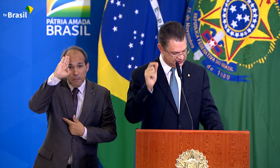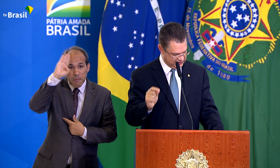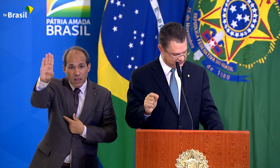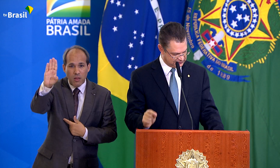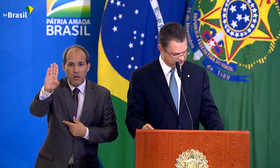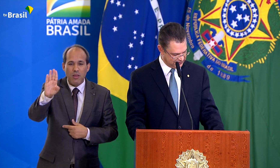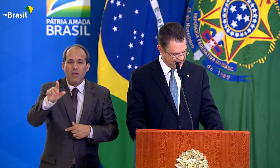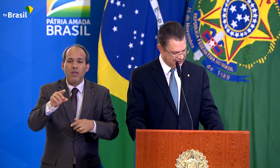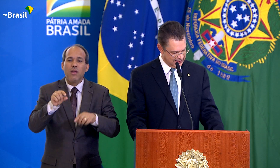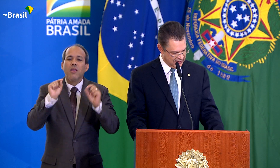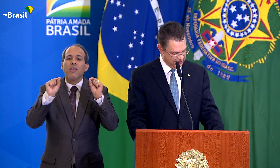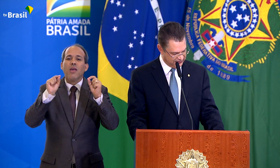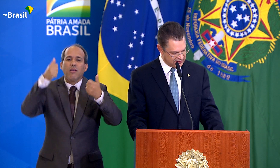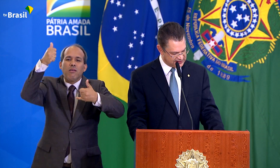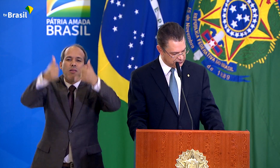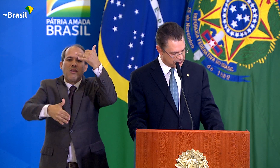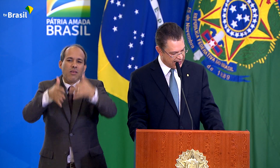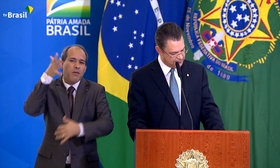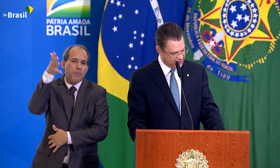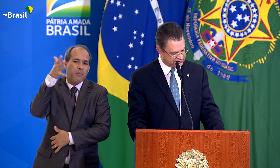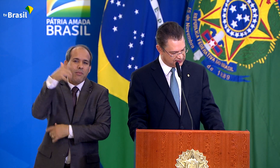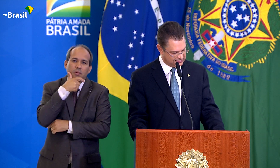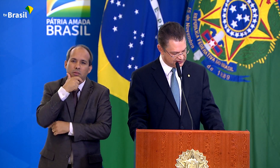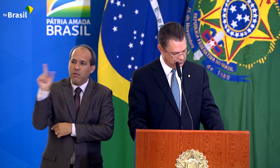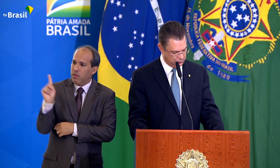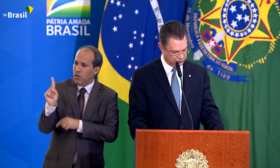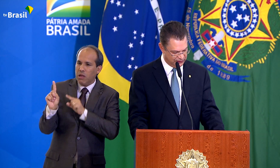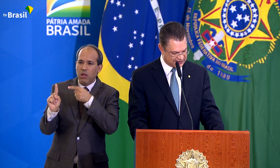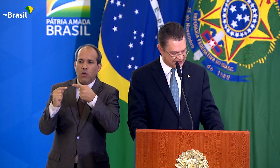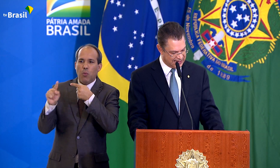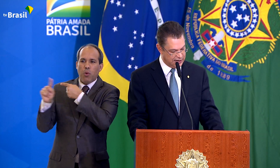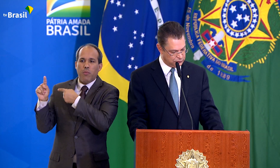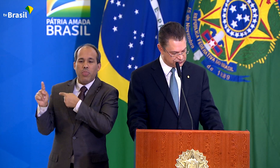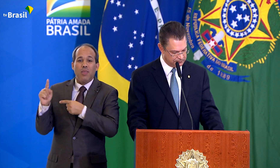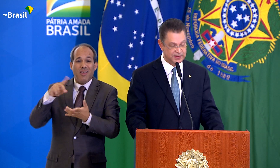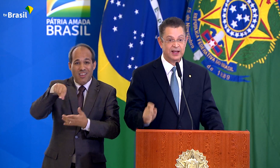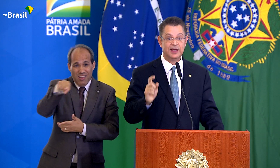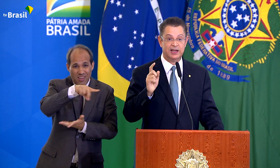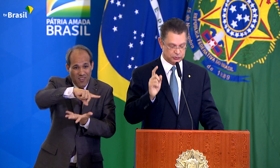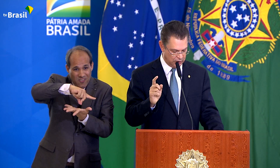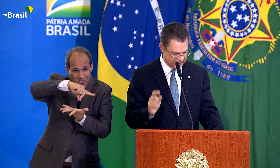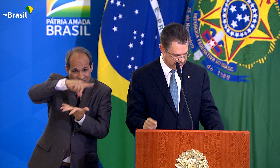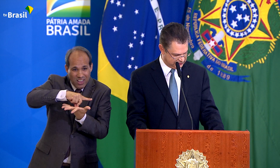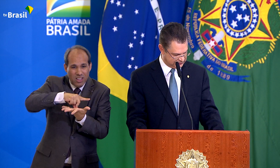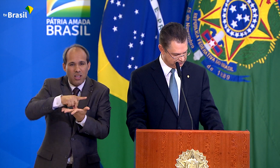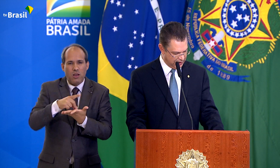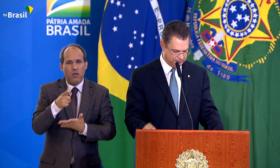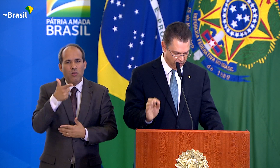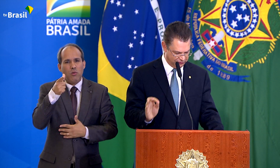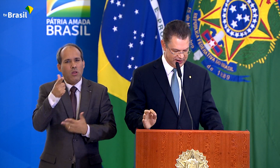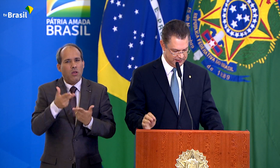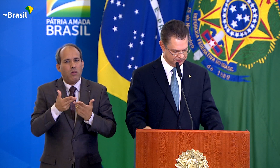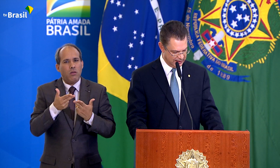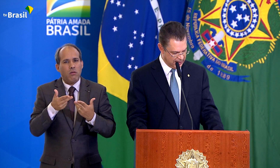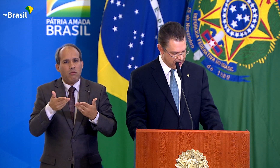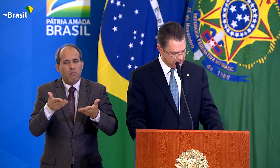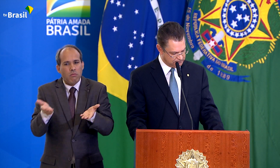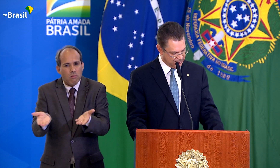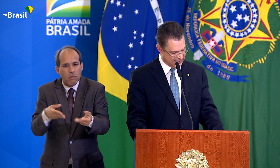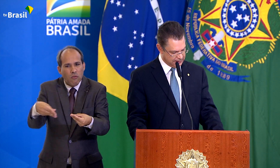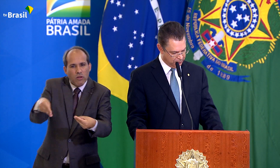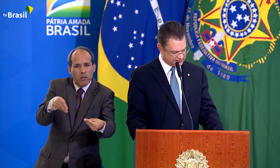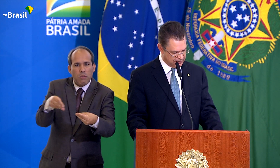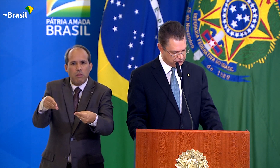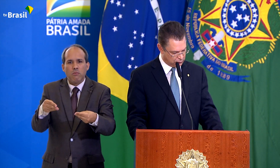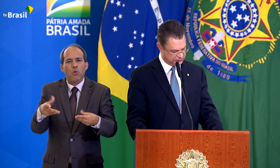quem diz evidenciando claramente que são os verdadeiros intolerantes por fim